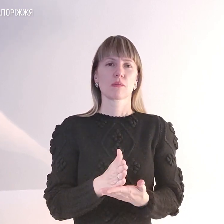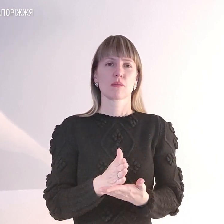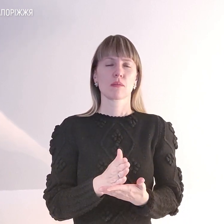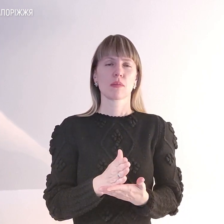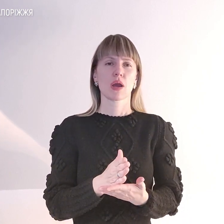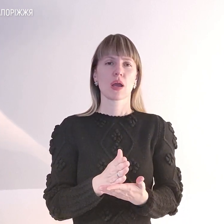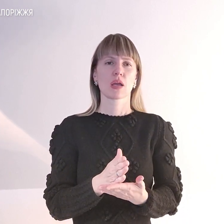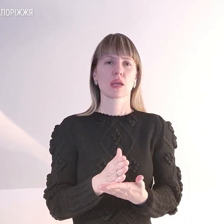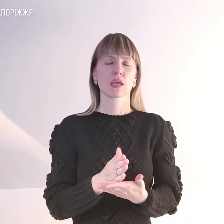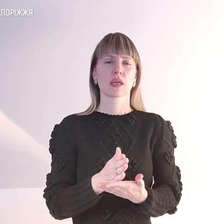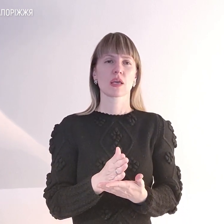окрас